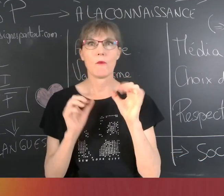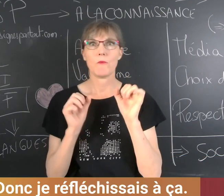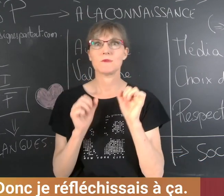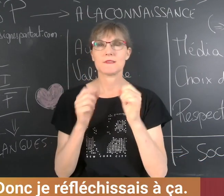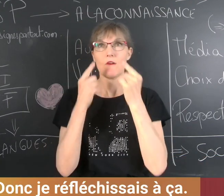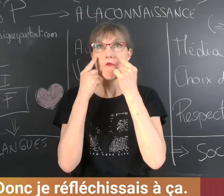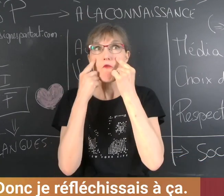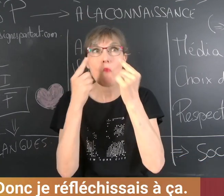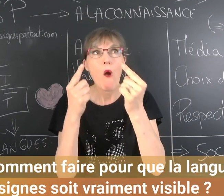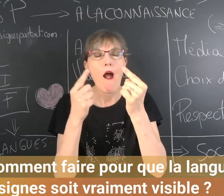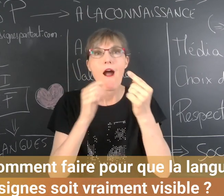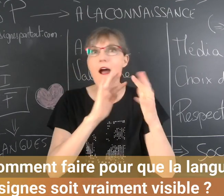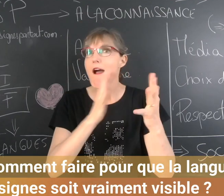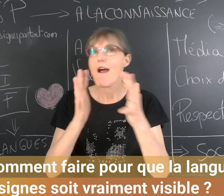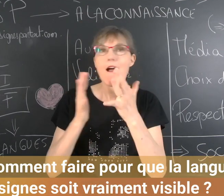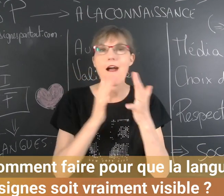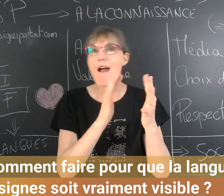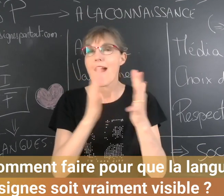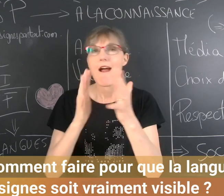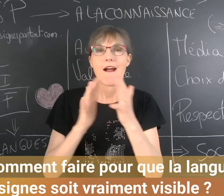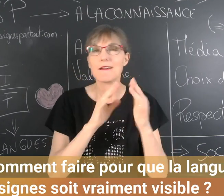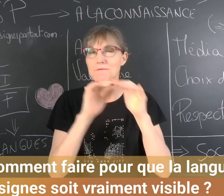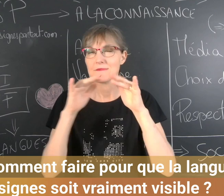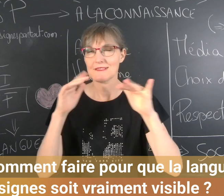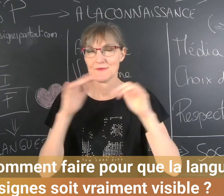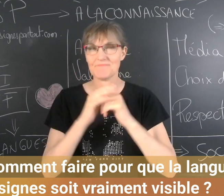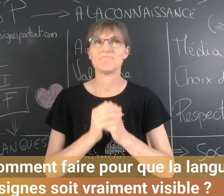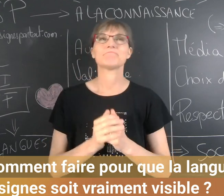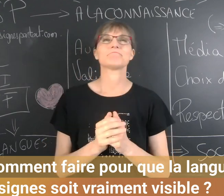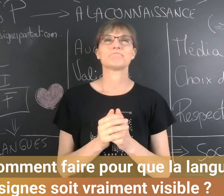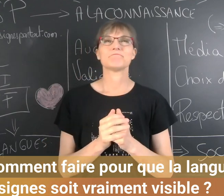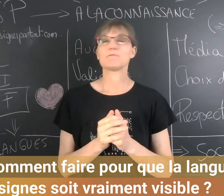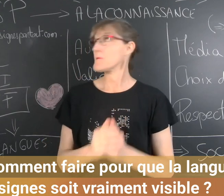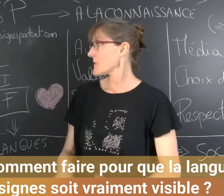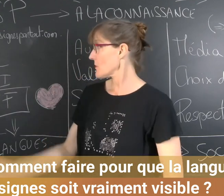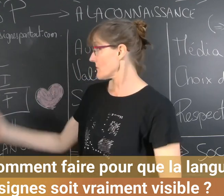Donc je réfléchissais à ça, mais comment faire pour que la langue des signes soit vraiment visible?